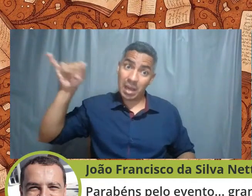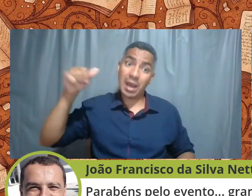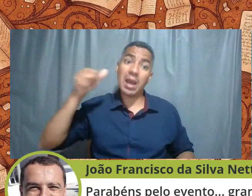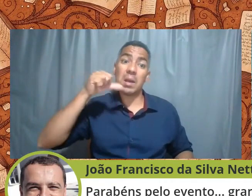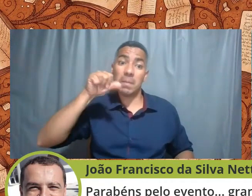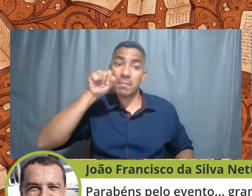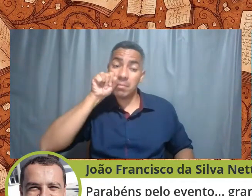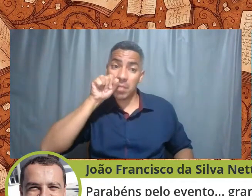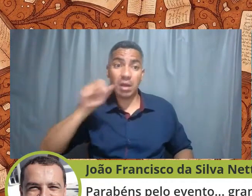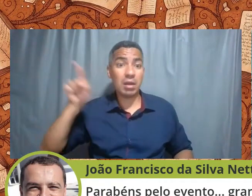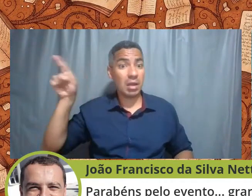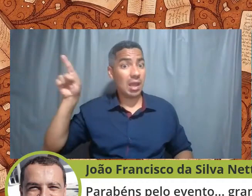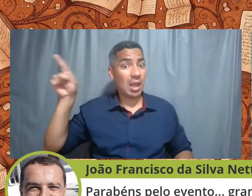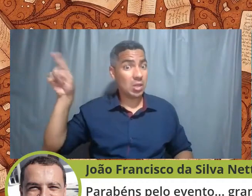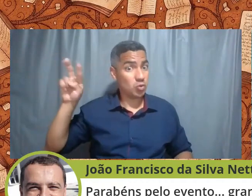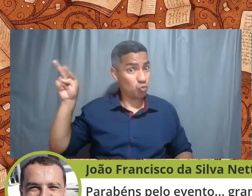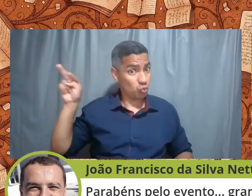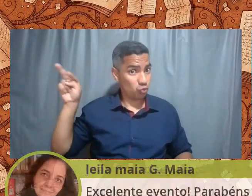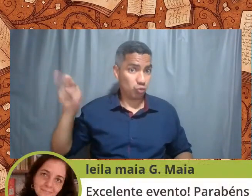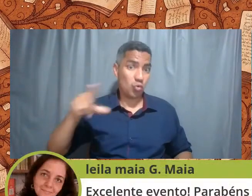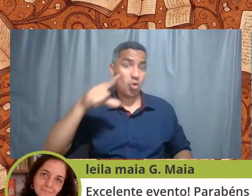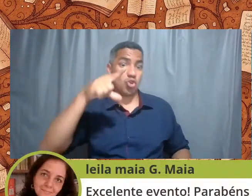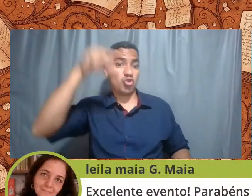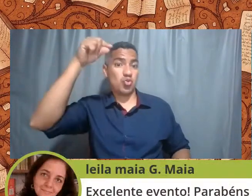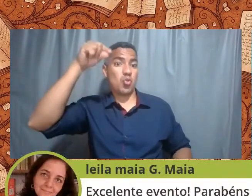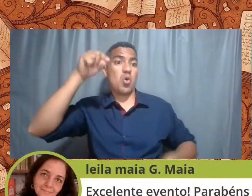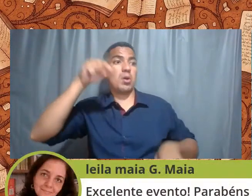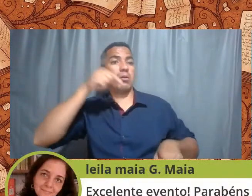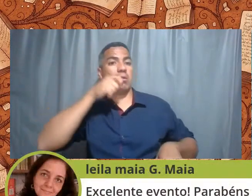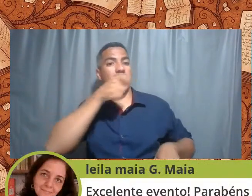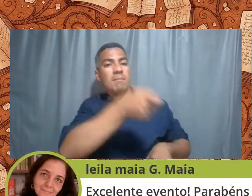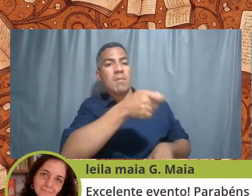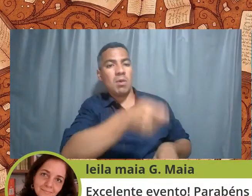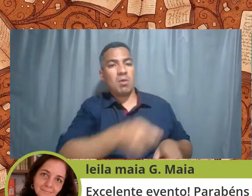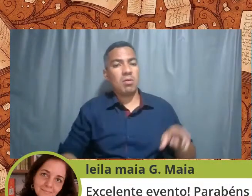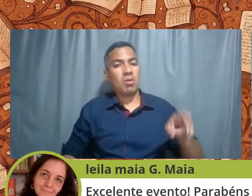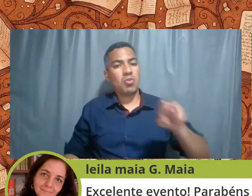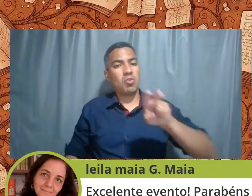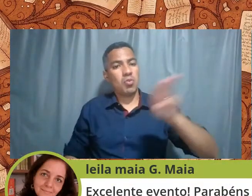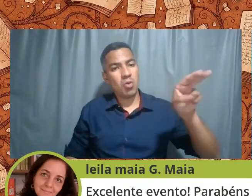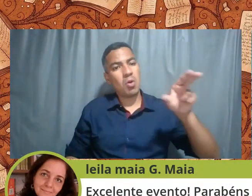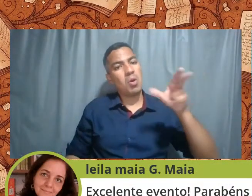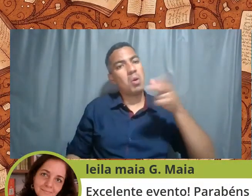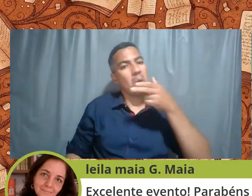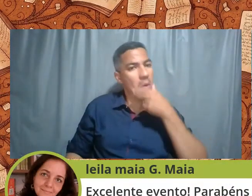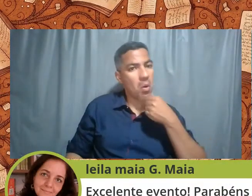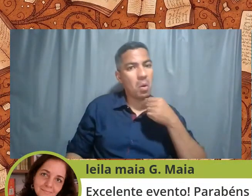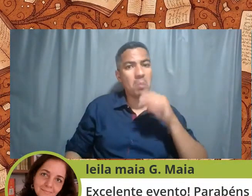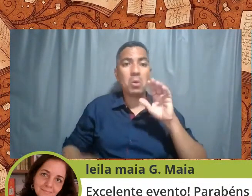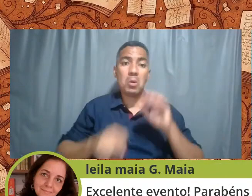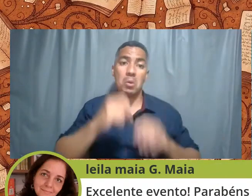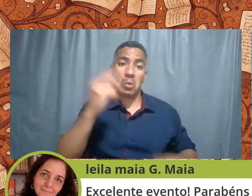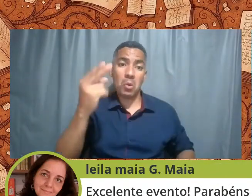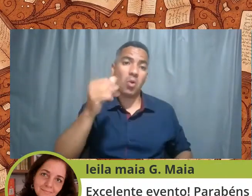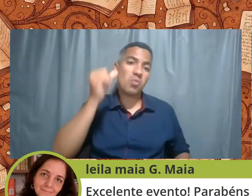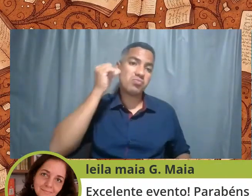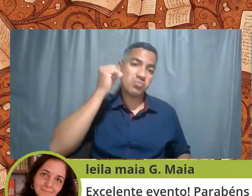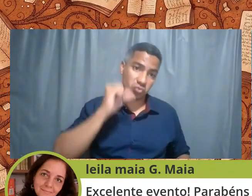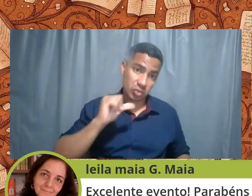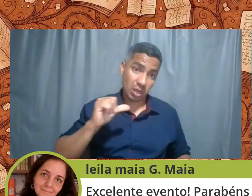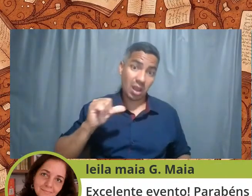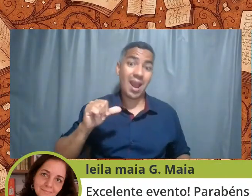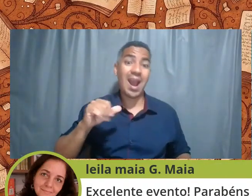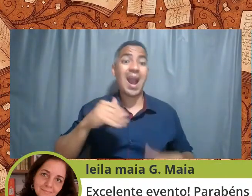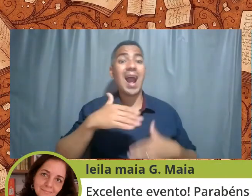os pais faziam uma escolha, você é um homem ou você é uma mulher, escolhiam um nome, né, e assim você ficava até o momento